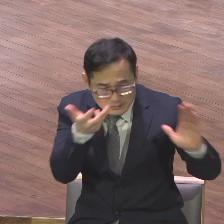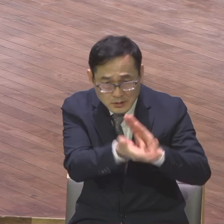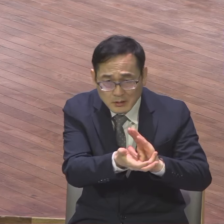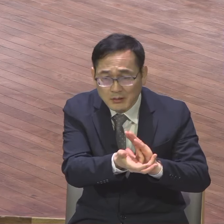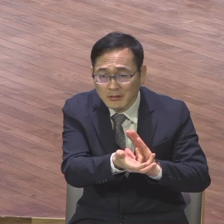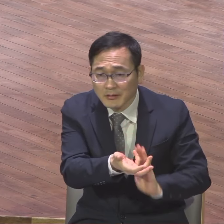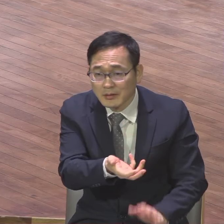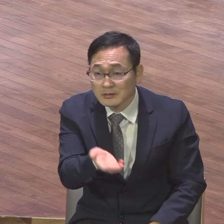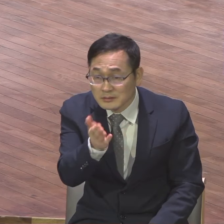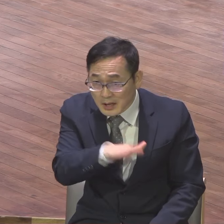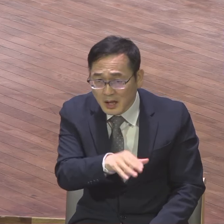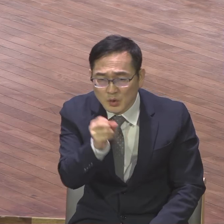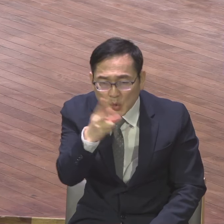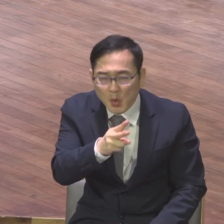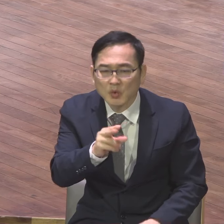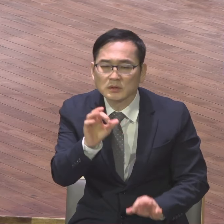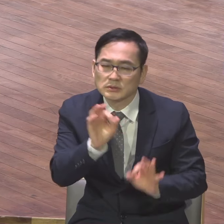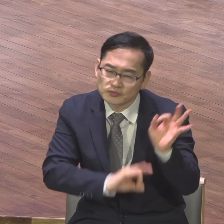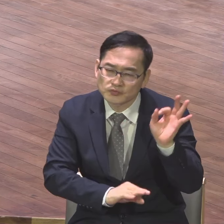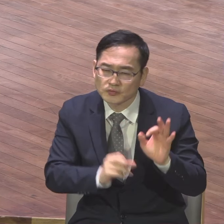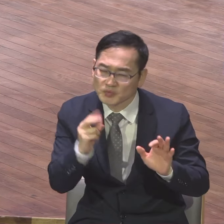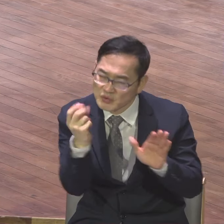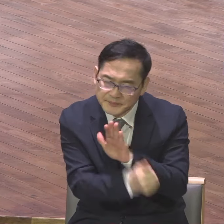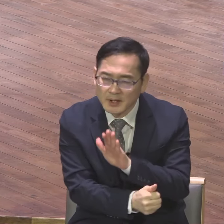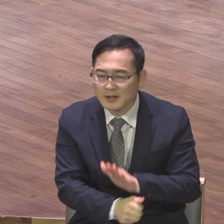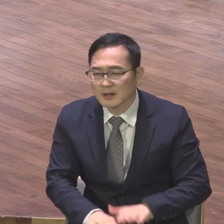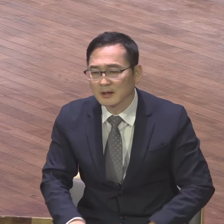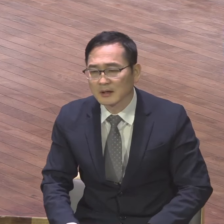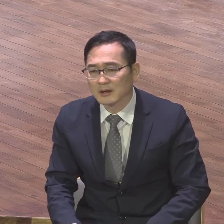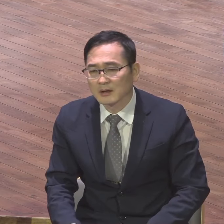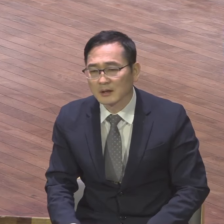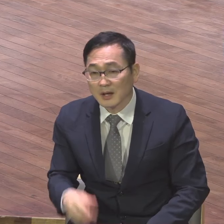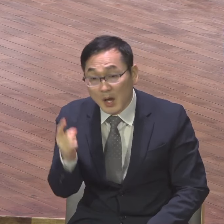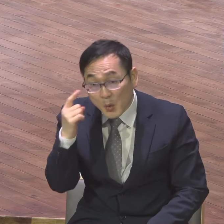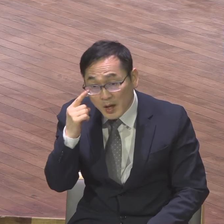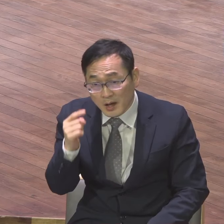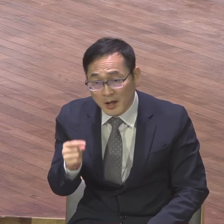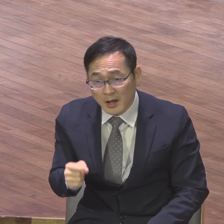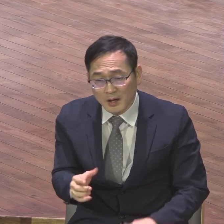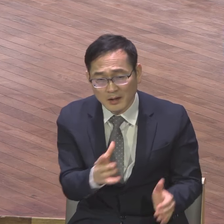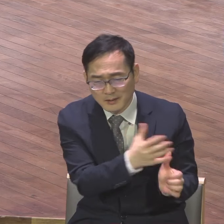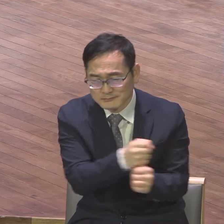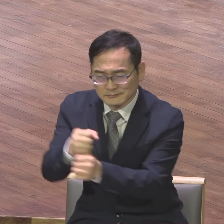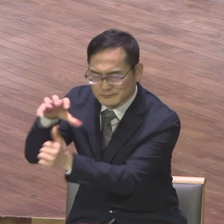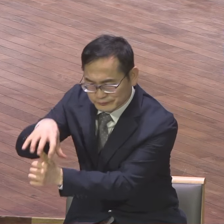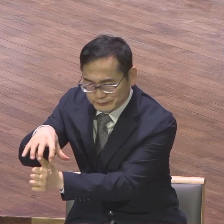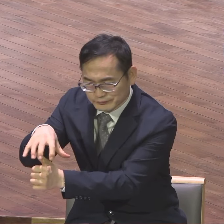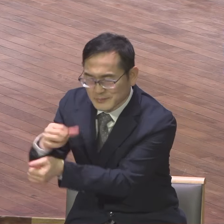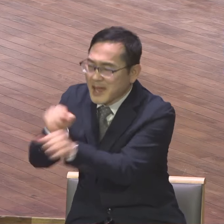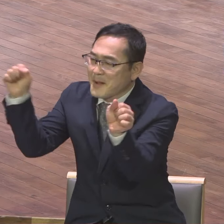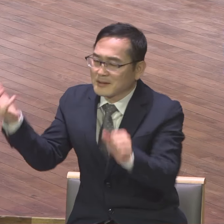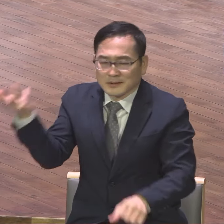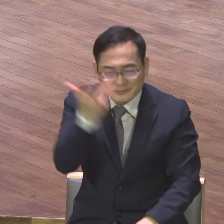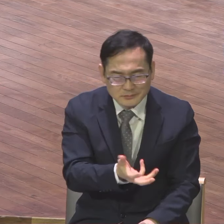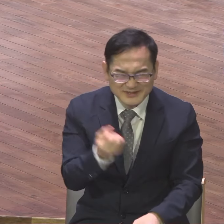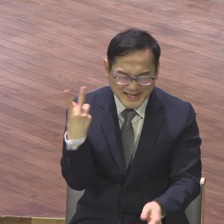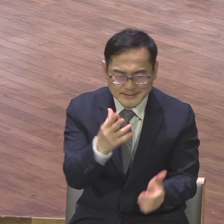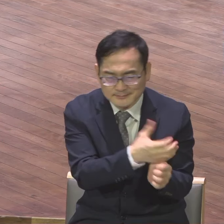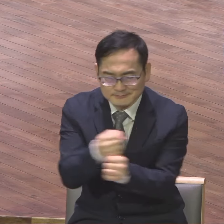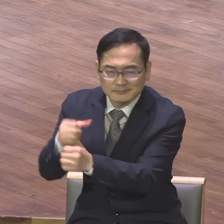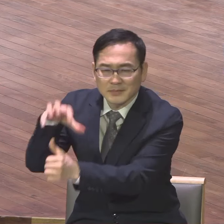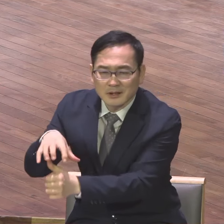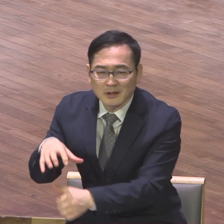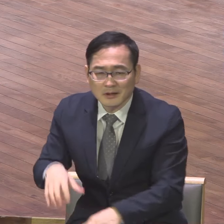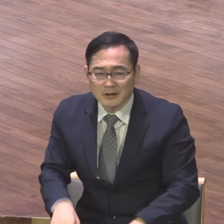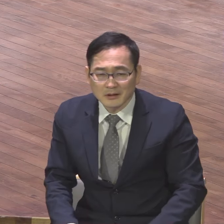적과 꿀이라는 가나안 땅 들어와 놓고 또 실패요. 계속 왜 포로되고 속국되고